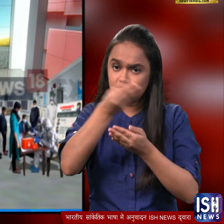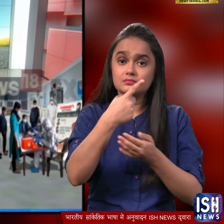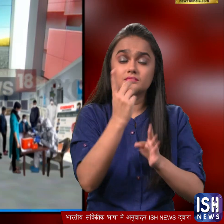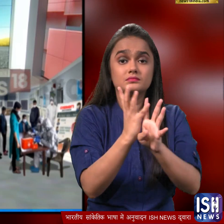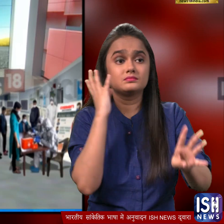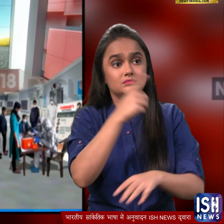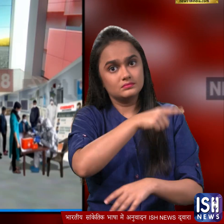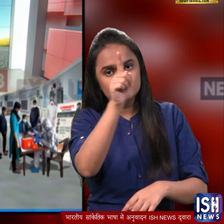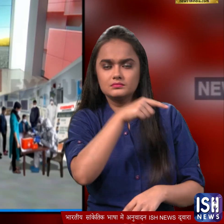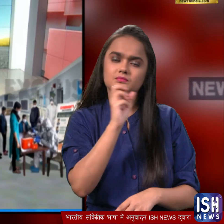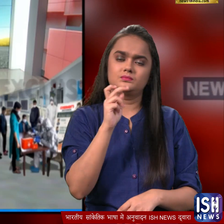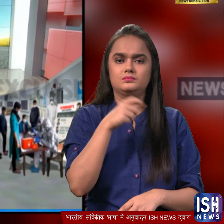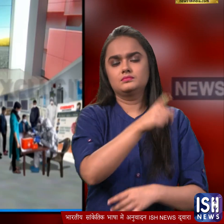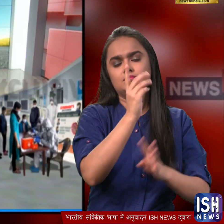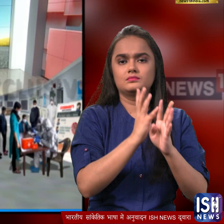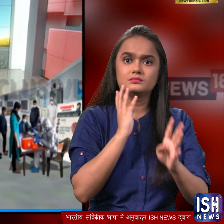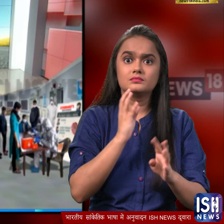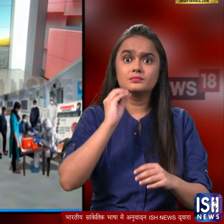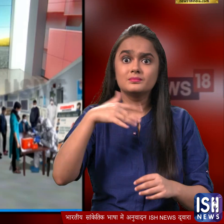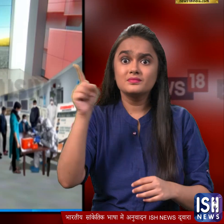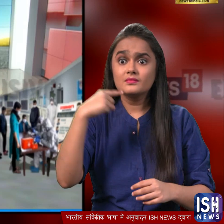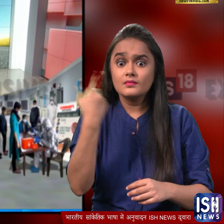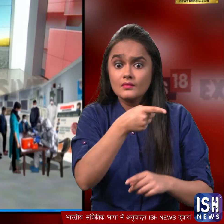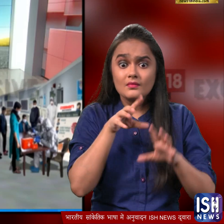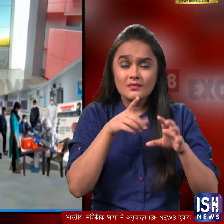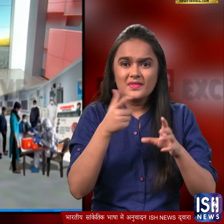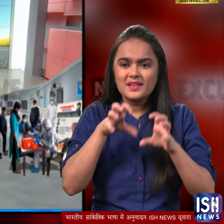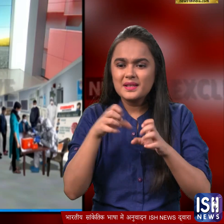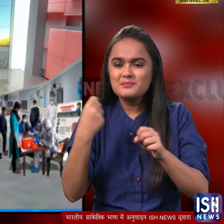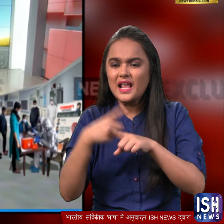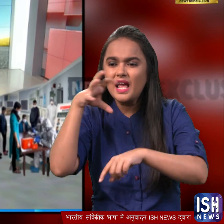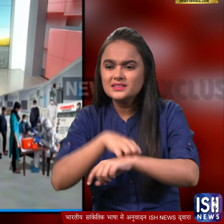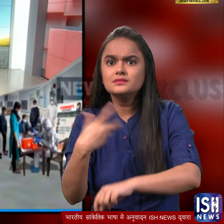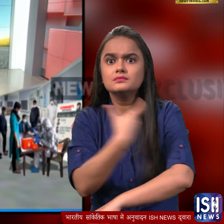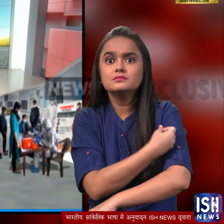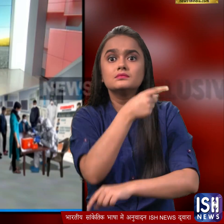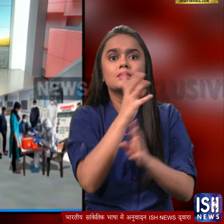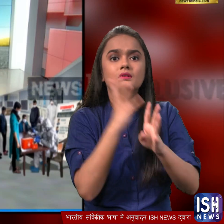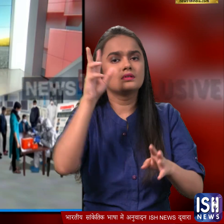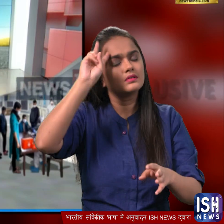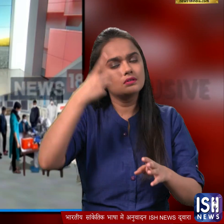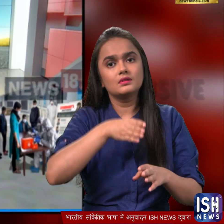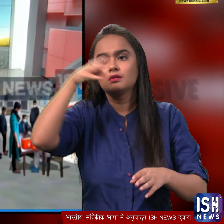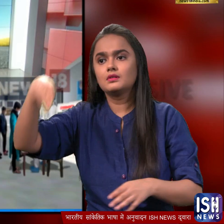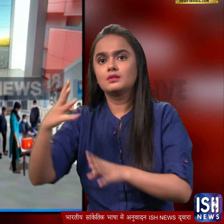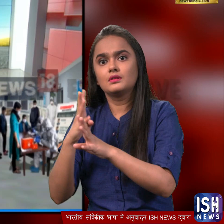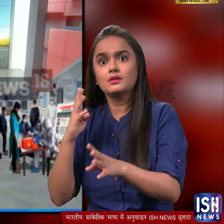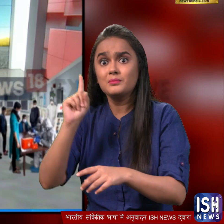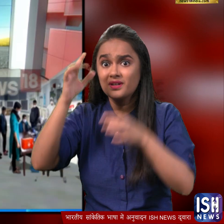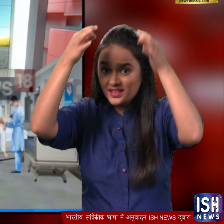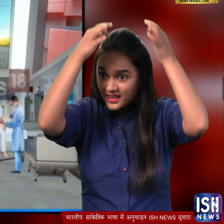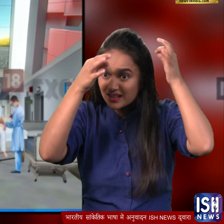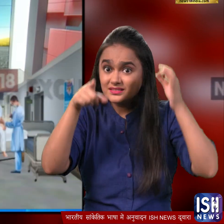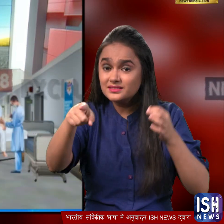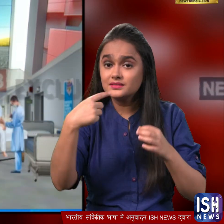एक पर्ची दे दी, उसे लाइन में खड़े होने को कहा। लेकिन बताया जा रहा है कि वो एंटी रेबीज वैक्सीन की कतार में जाकर खड़ा हो गया था। आरोप है कि